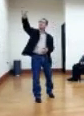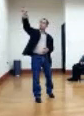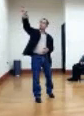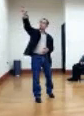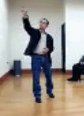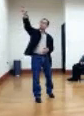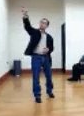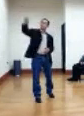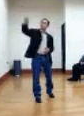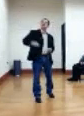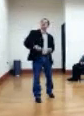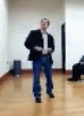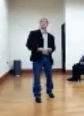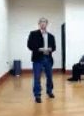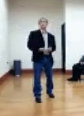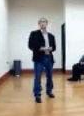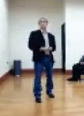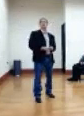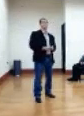¿Esa de qué es?